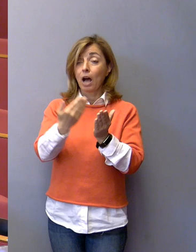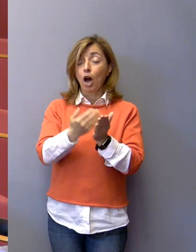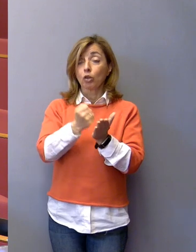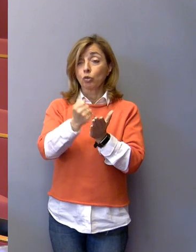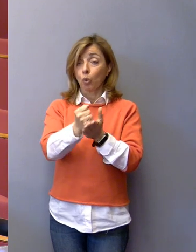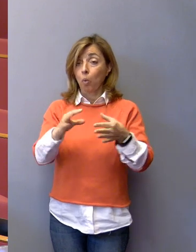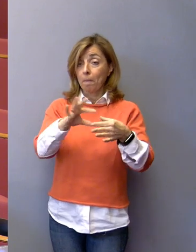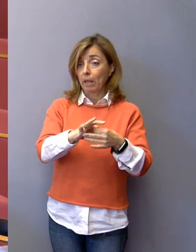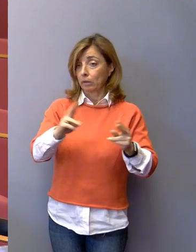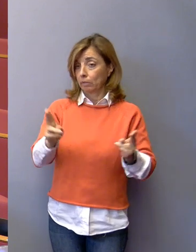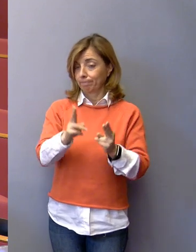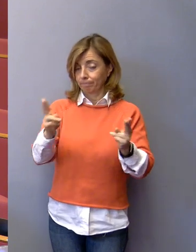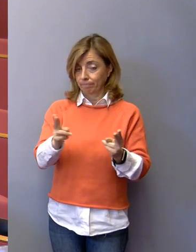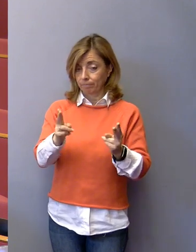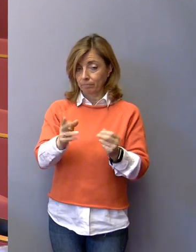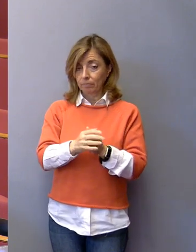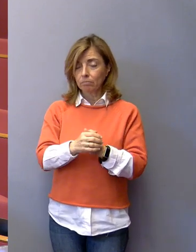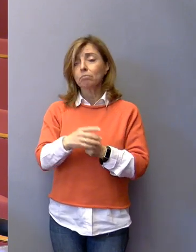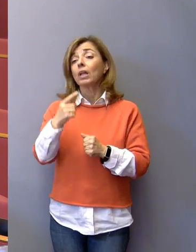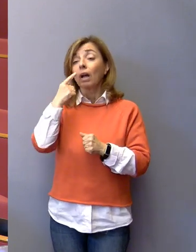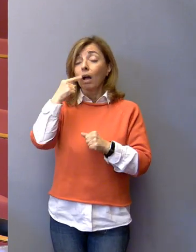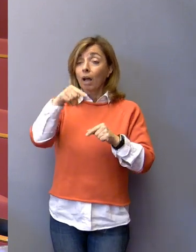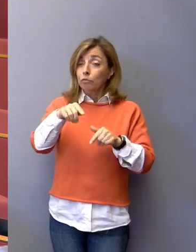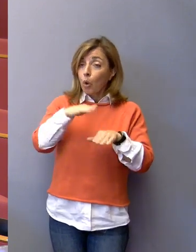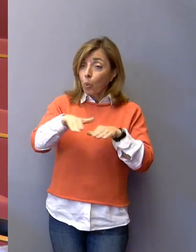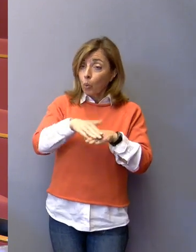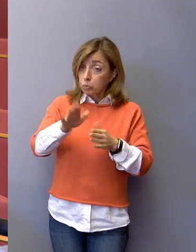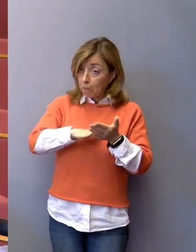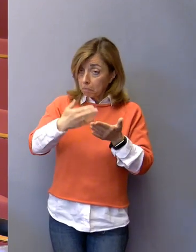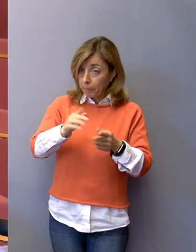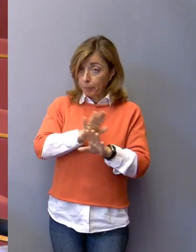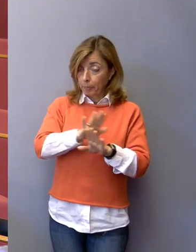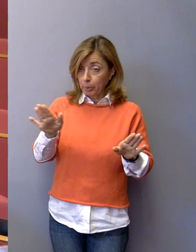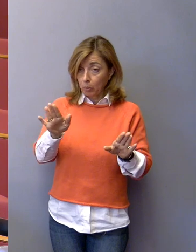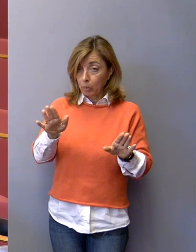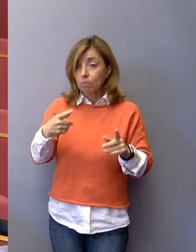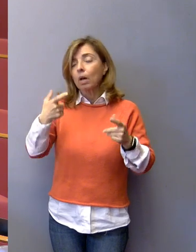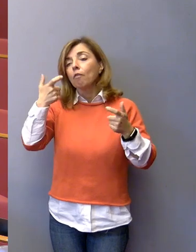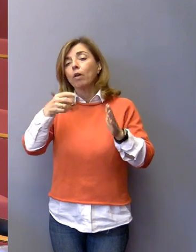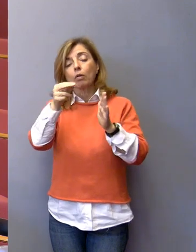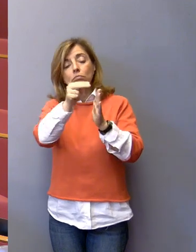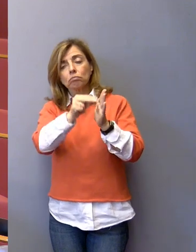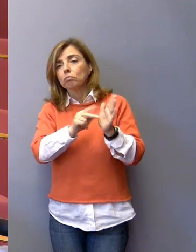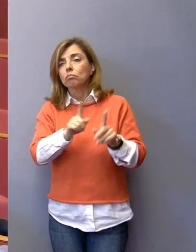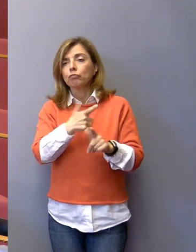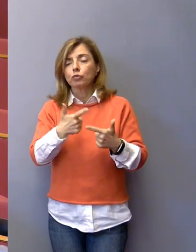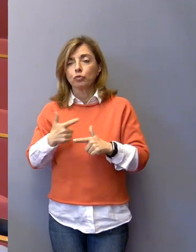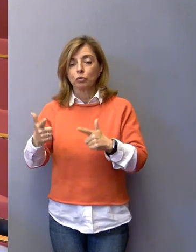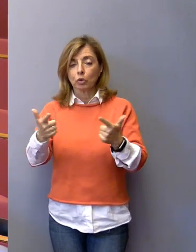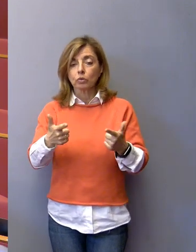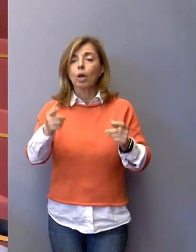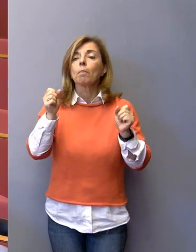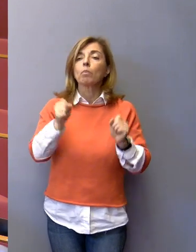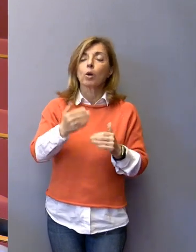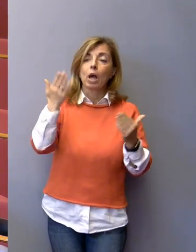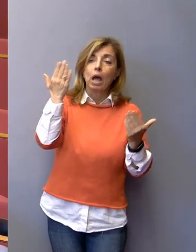prassi non è più valida ci venga detto perché non è codificata da nessuna parte può essere un errore può essere svantaggi ma quantomeno che ci sia